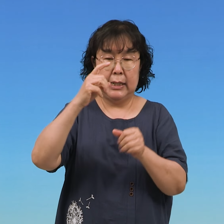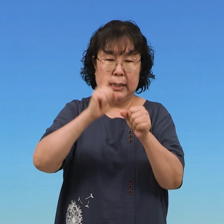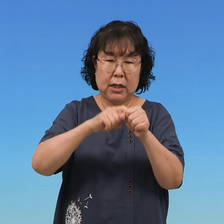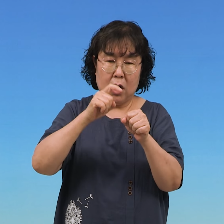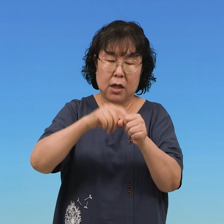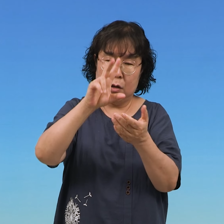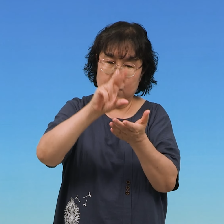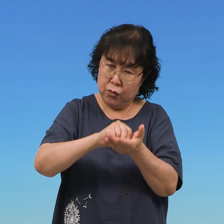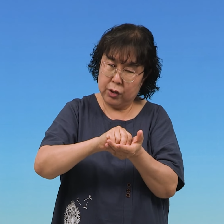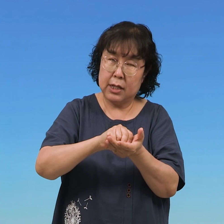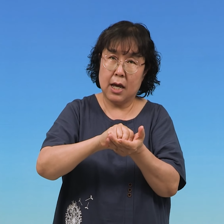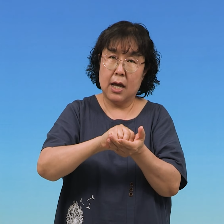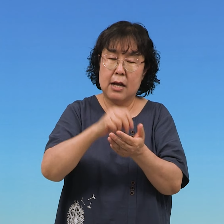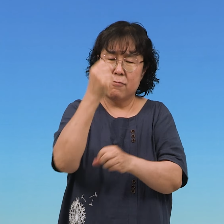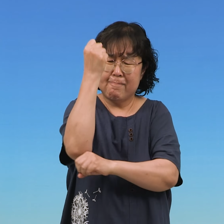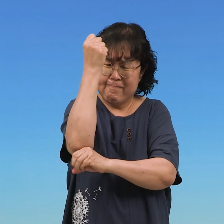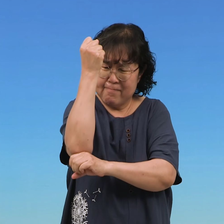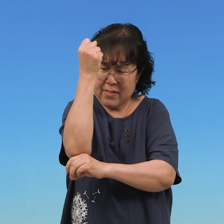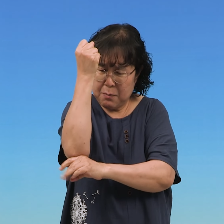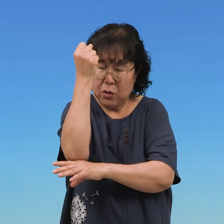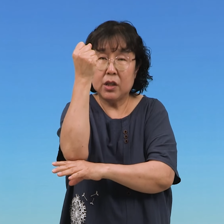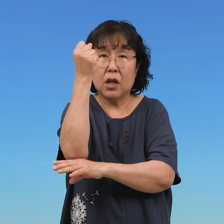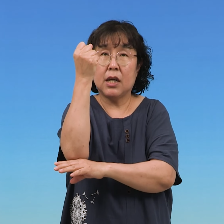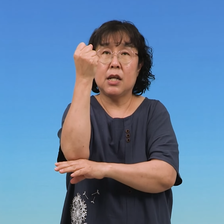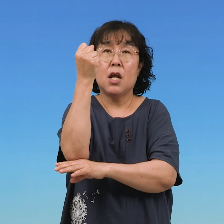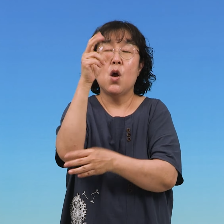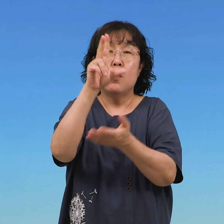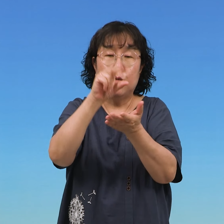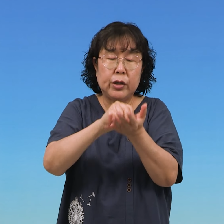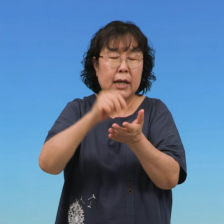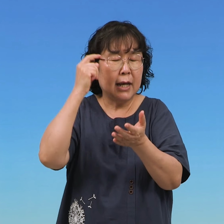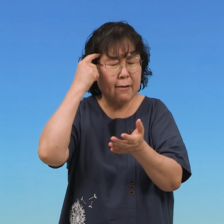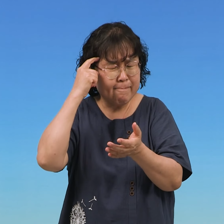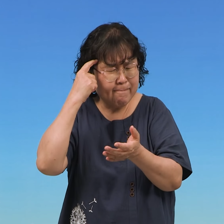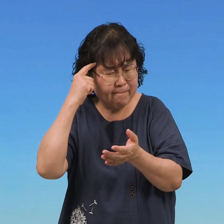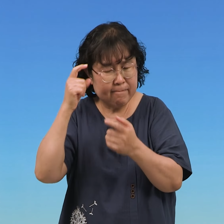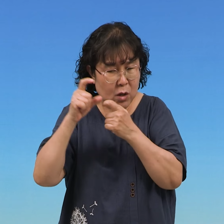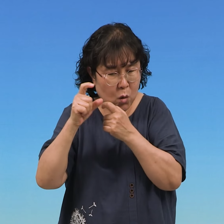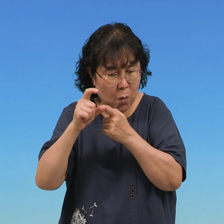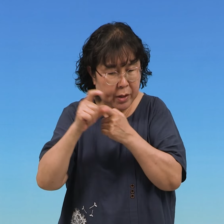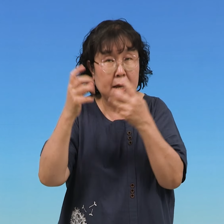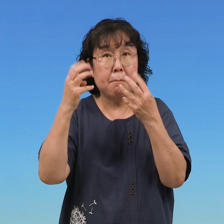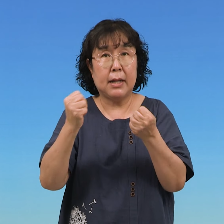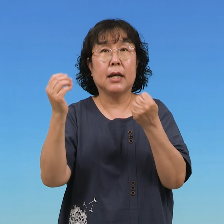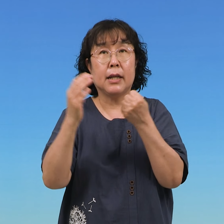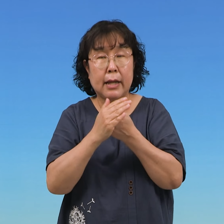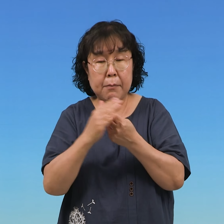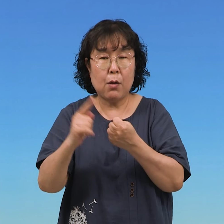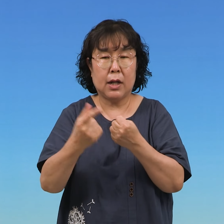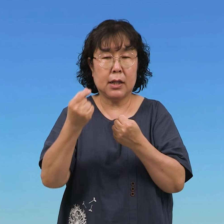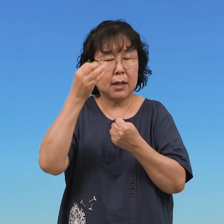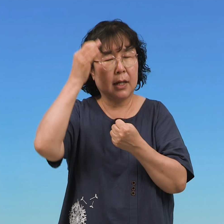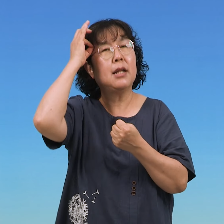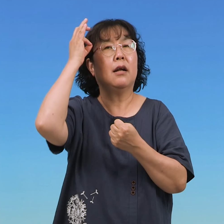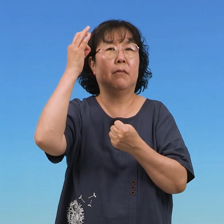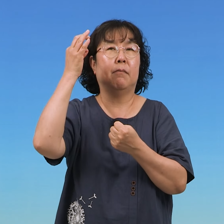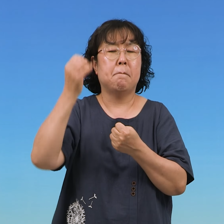평상시에 자기 인생의 근원적인 문제에 생각이 많은 사람이니까 이런 깨달음이 금방 오는 거 아닙니까?